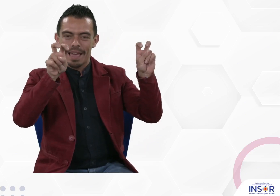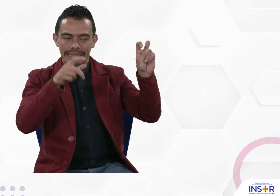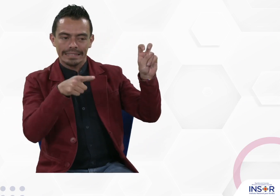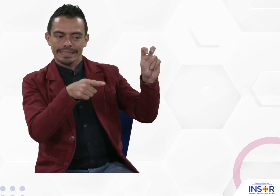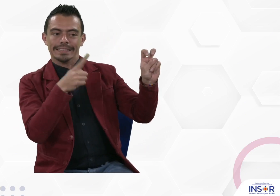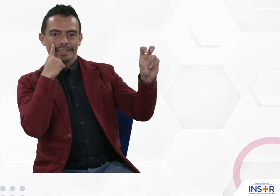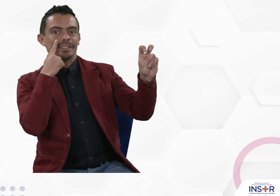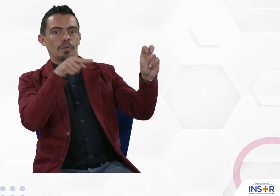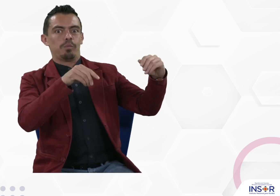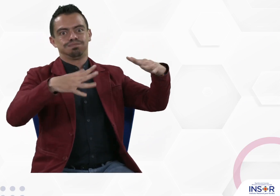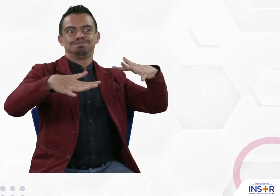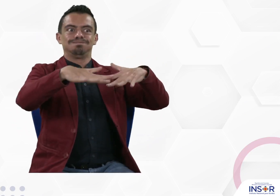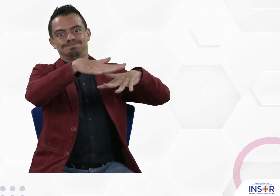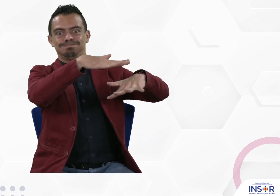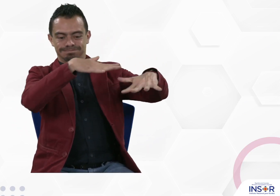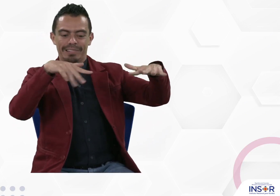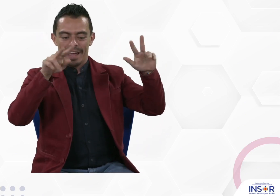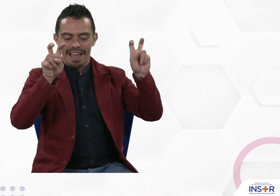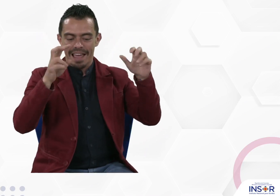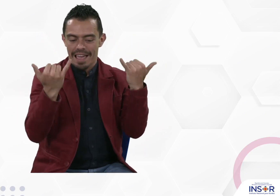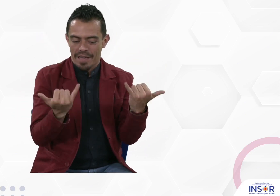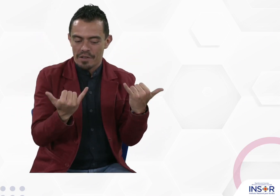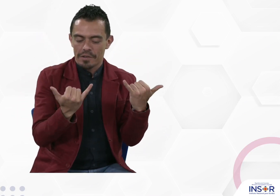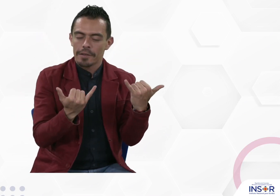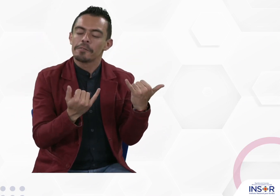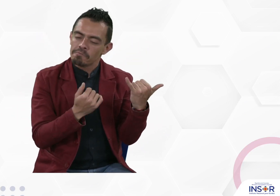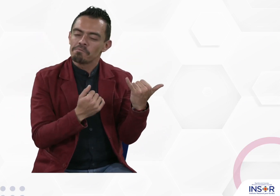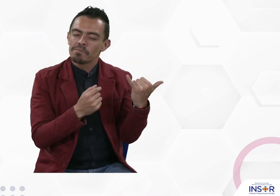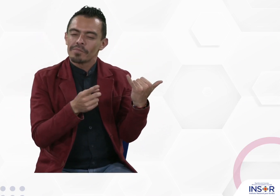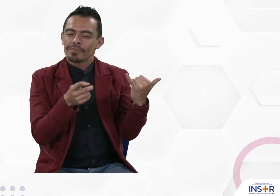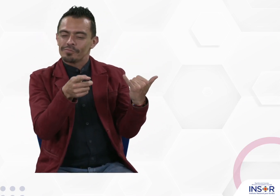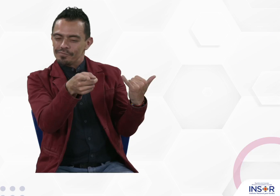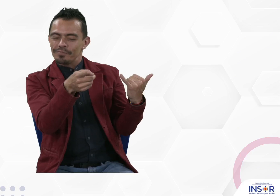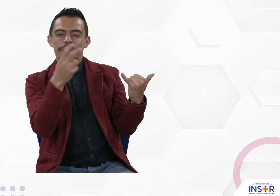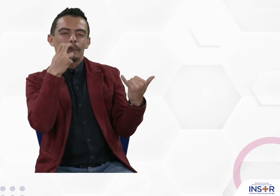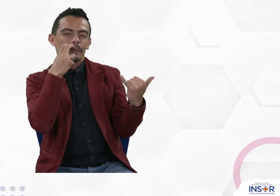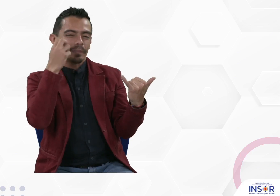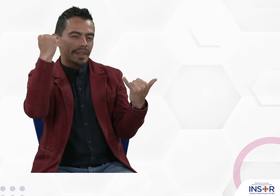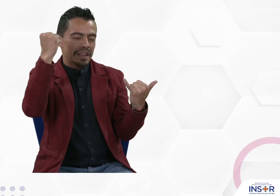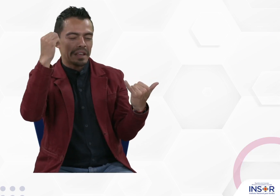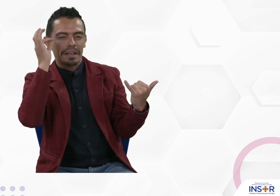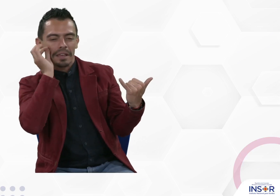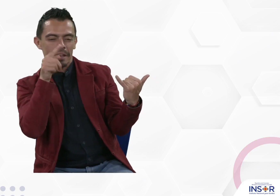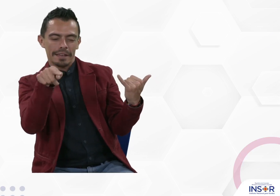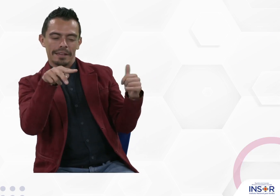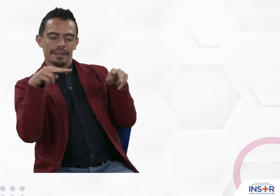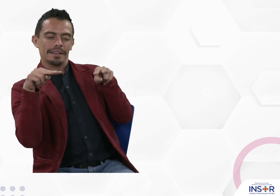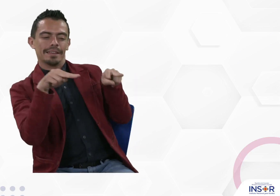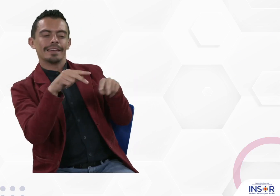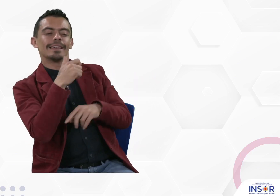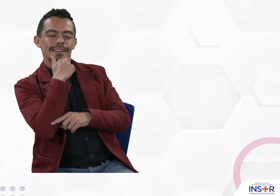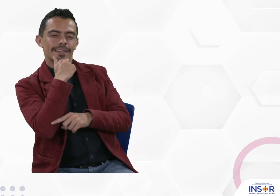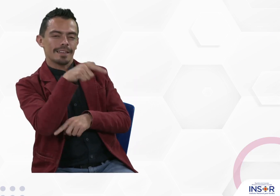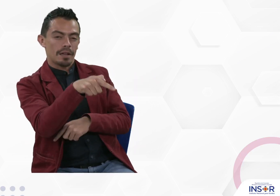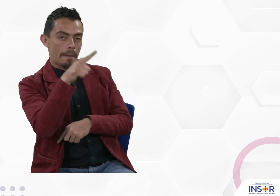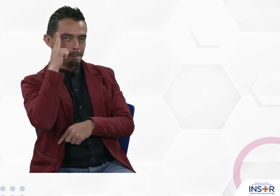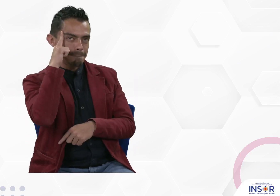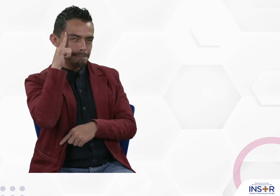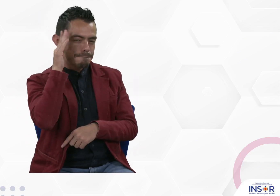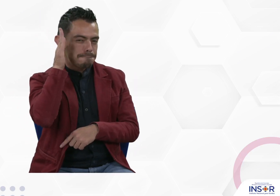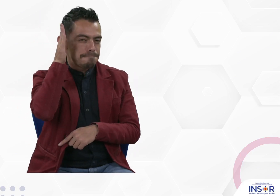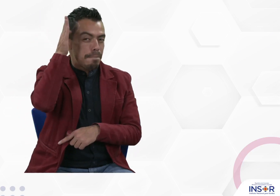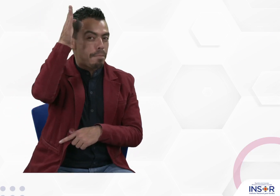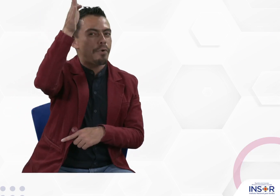bajo lo que estamos hablando, este tema principal que nos genera varias expectativas, Edwin y Anderson nos